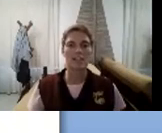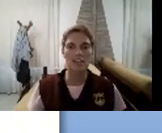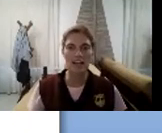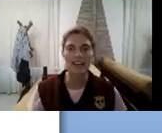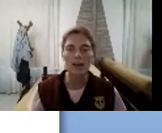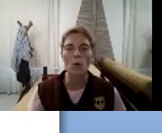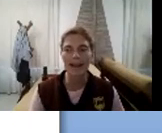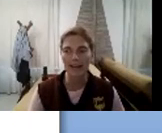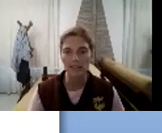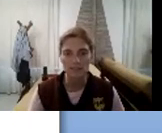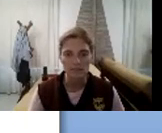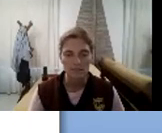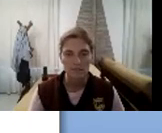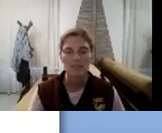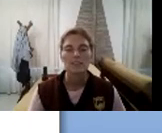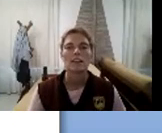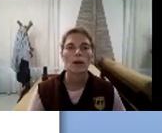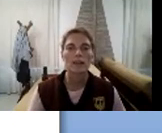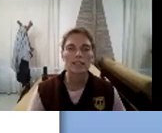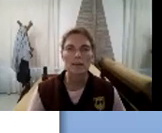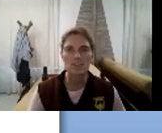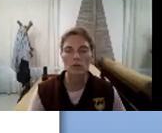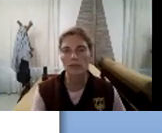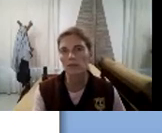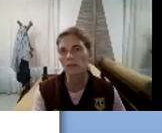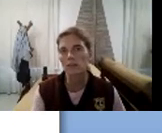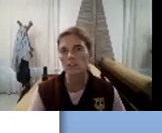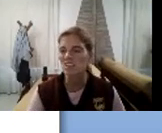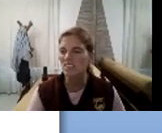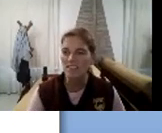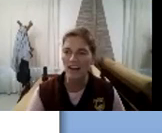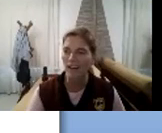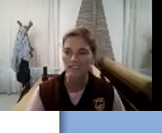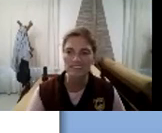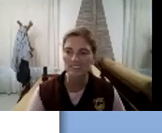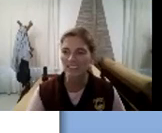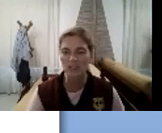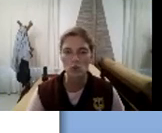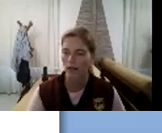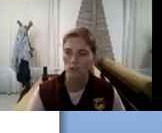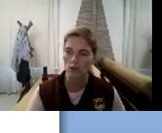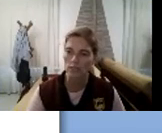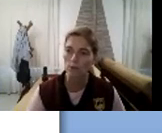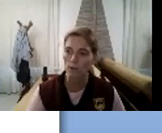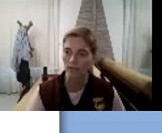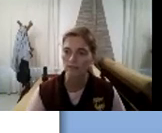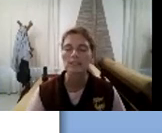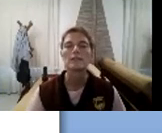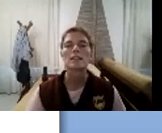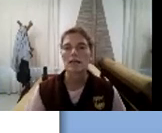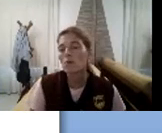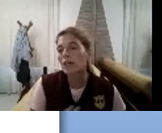esto, Ella hermoso. es Juana. Juana tiene más o menos, no sé si tendrá 7, 8 años, no sabemos